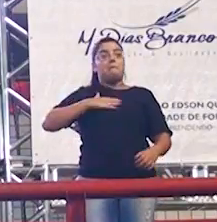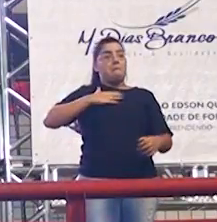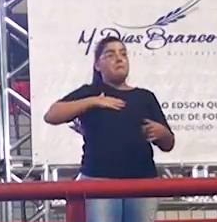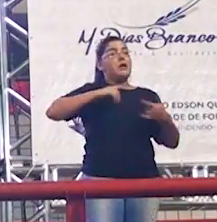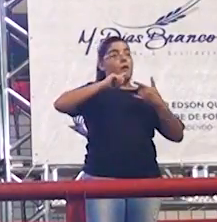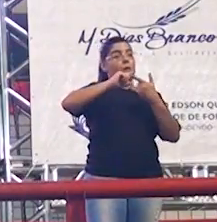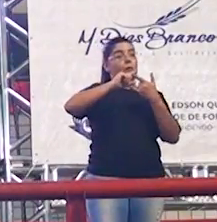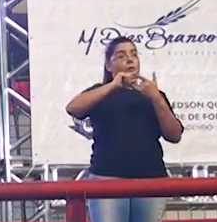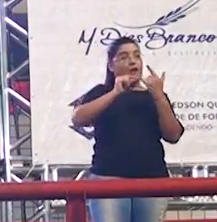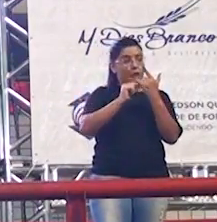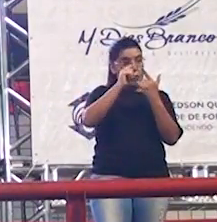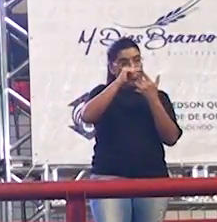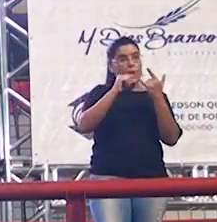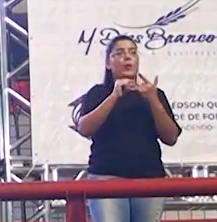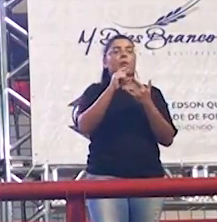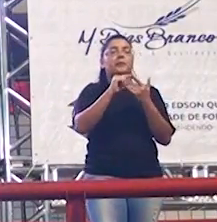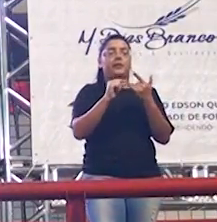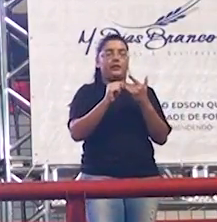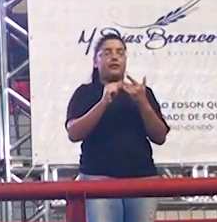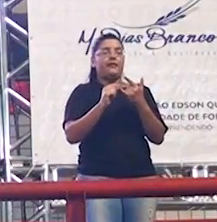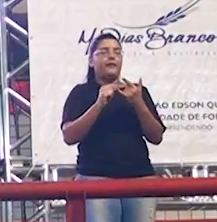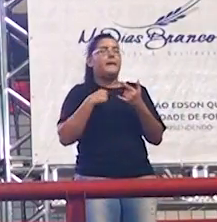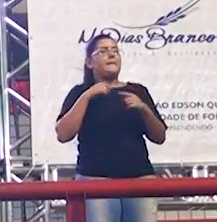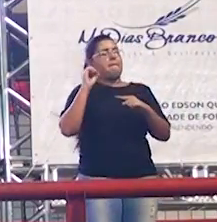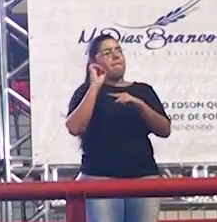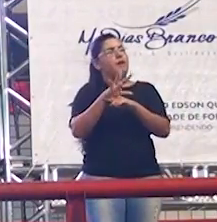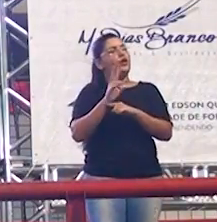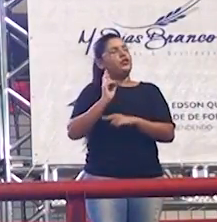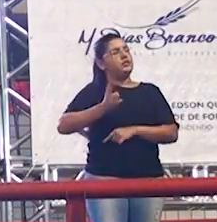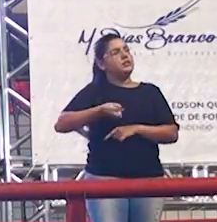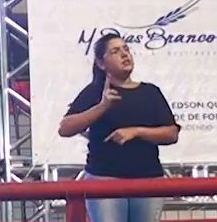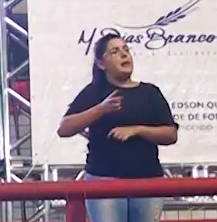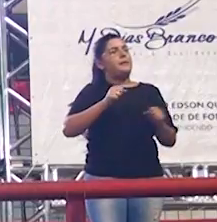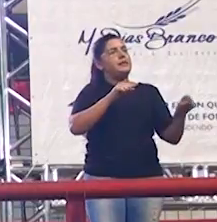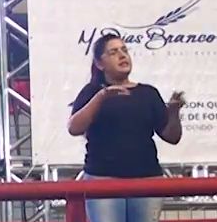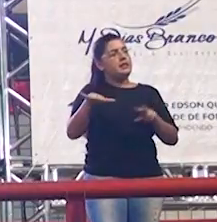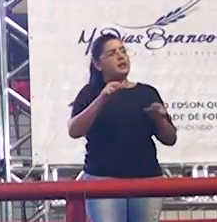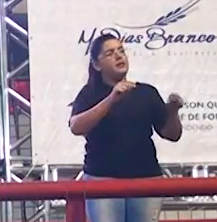YouTube, que a gente está postando para vocês toda